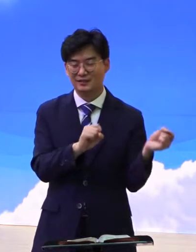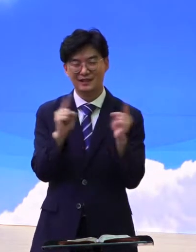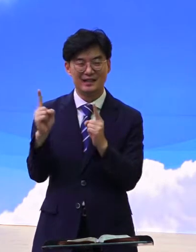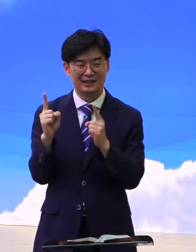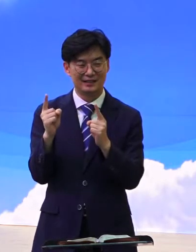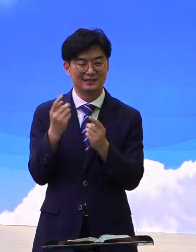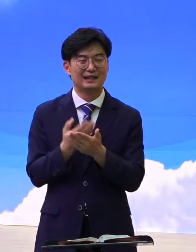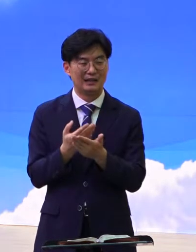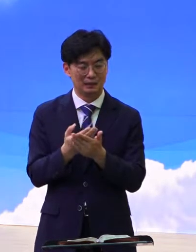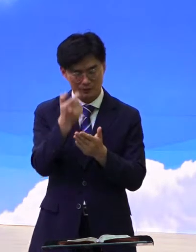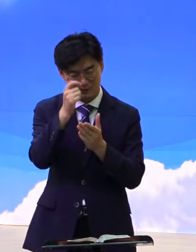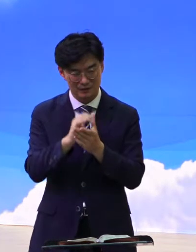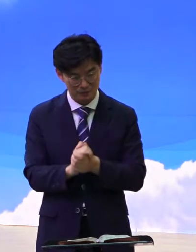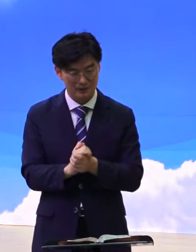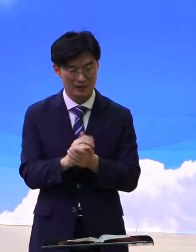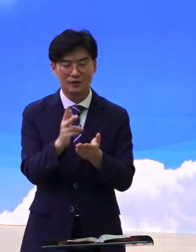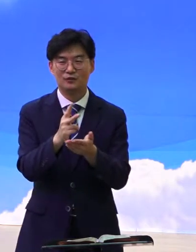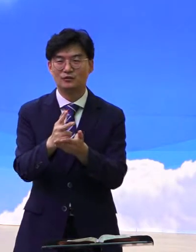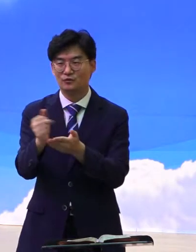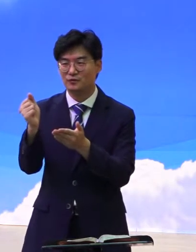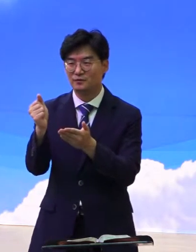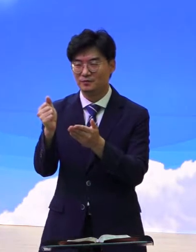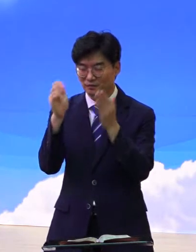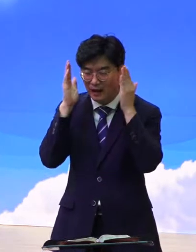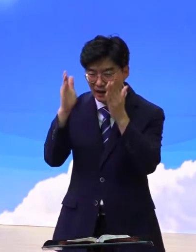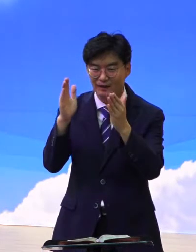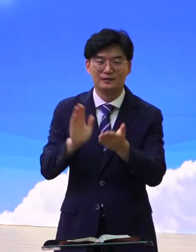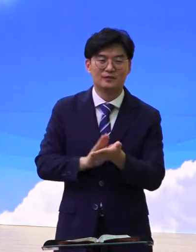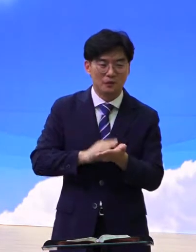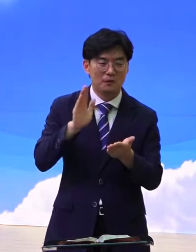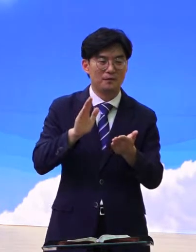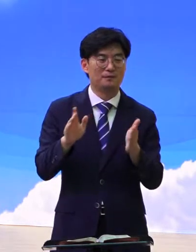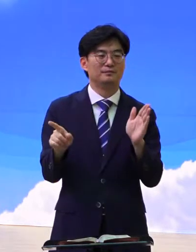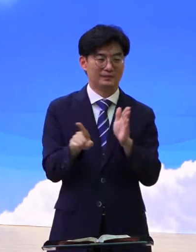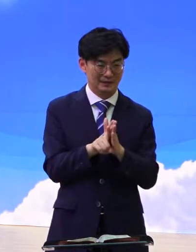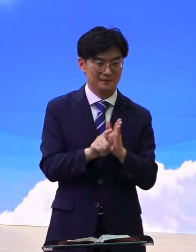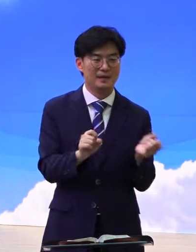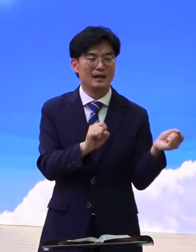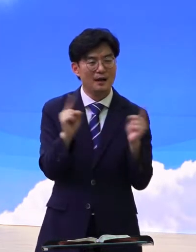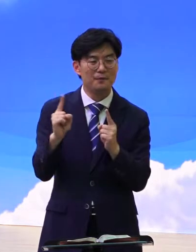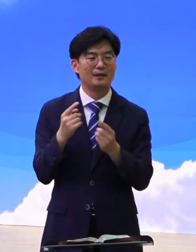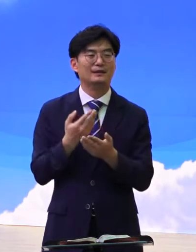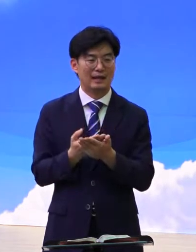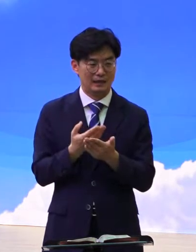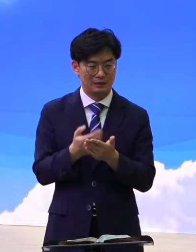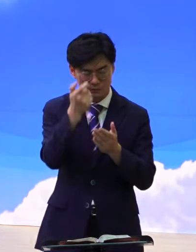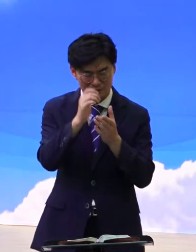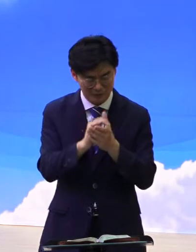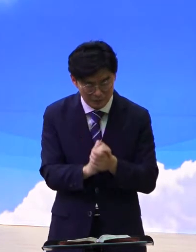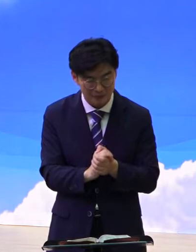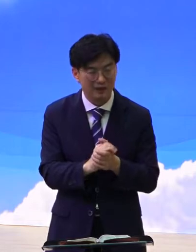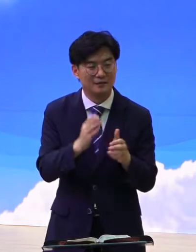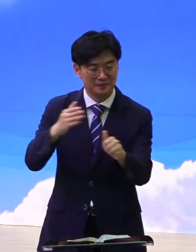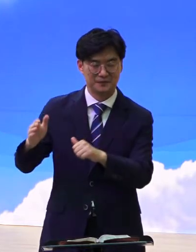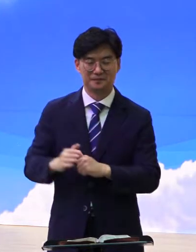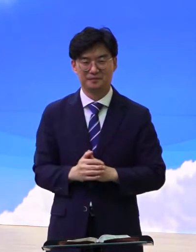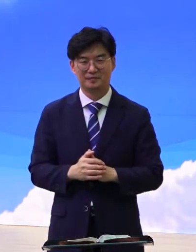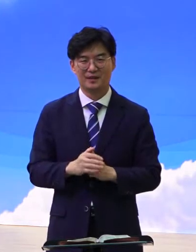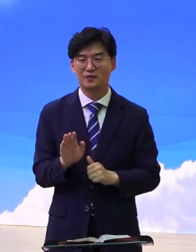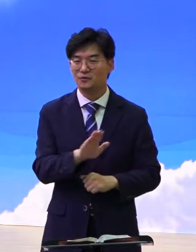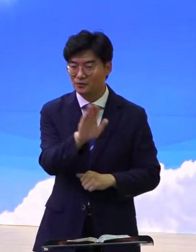간절함, 그 뜨거운 신앙의 열정을 회복시켜 달라고 여러분 기도할 수 있기를 바랍니다. 그래서 저와